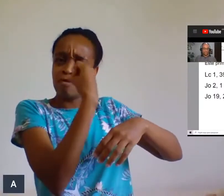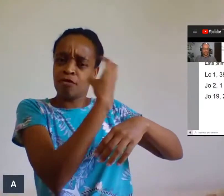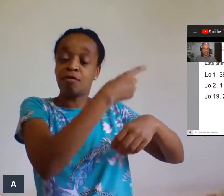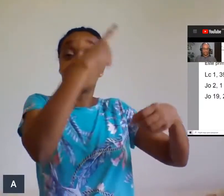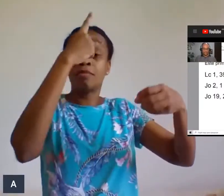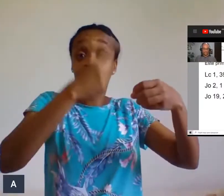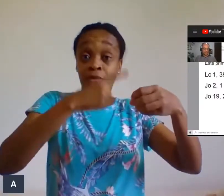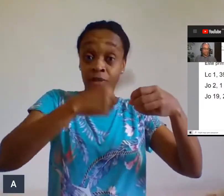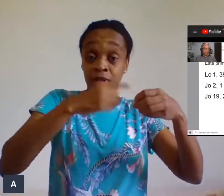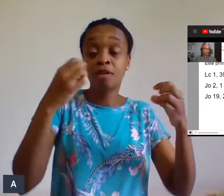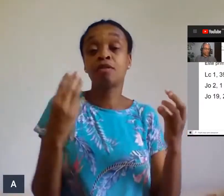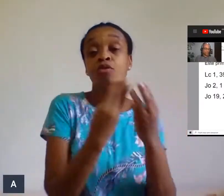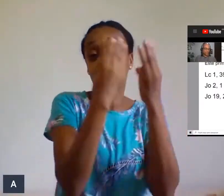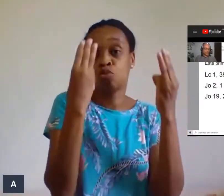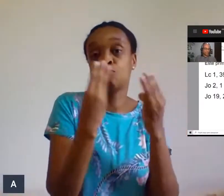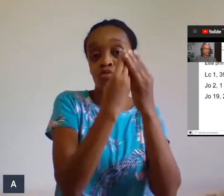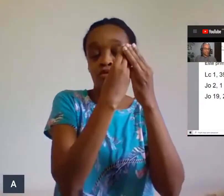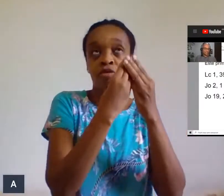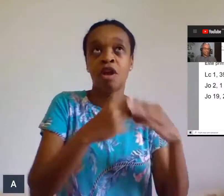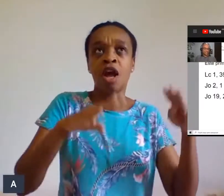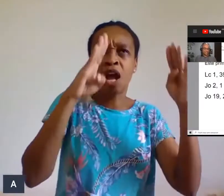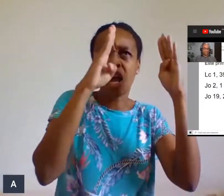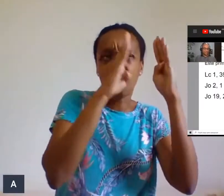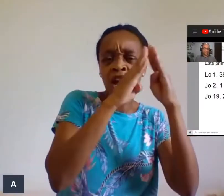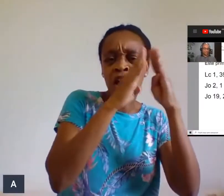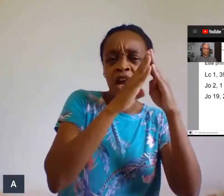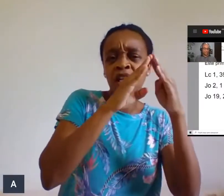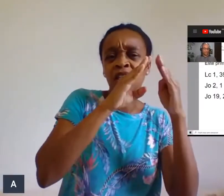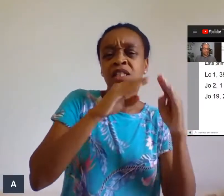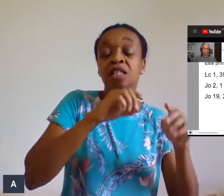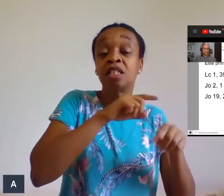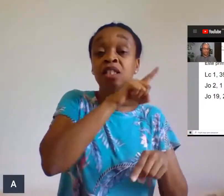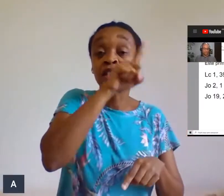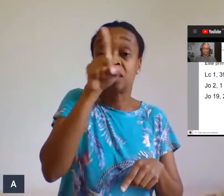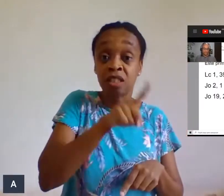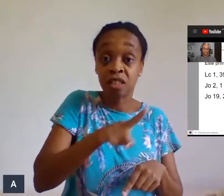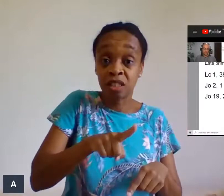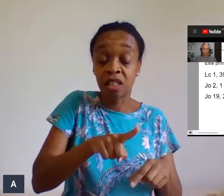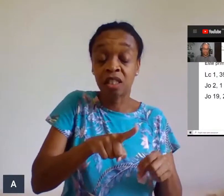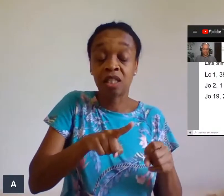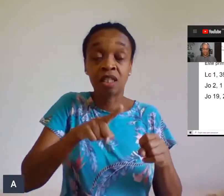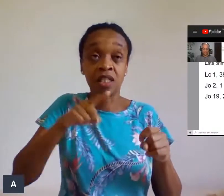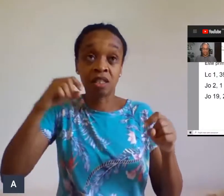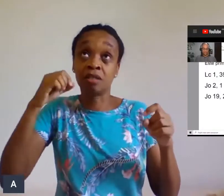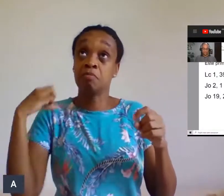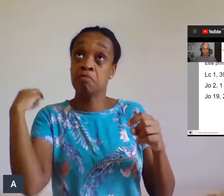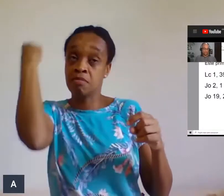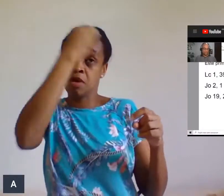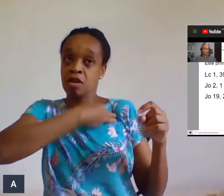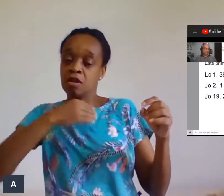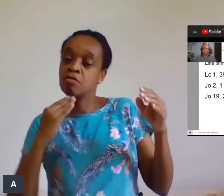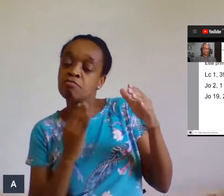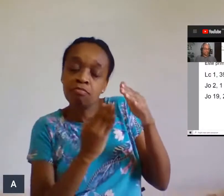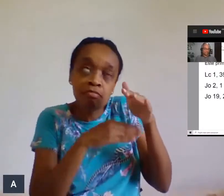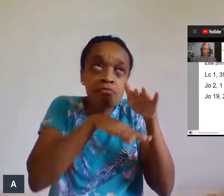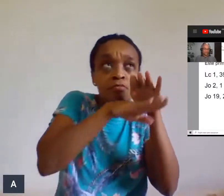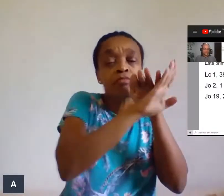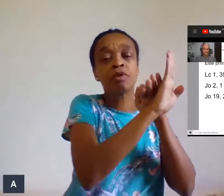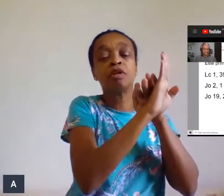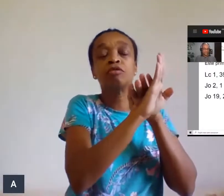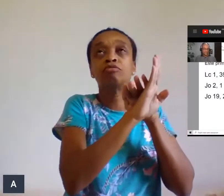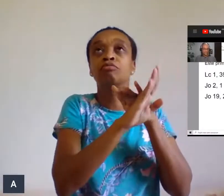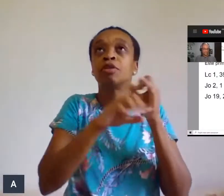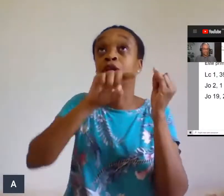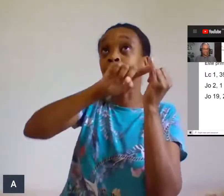de Judá. Entrou na casa de Zacarias e saudou Isabel. Ora, quando Isabel ouviu a saudação de Maria,